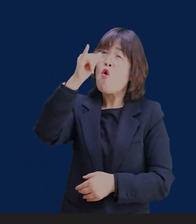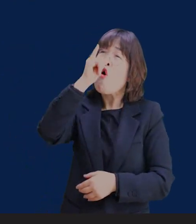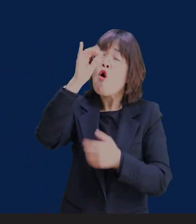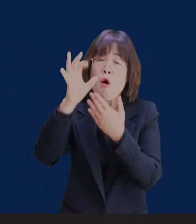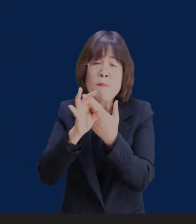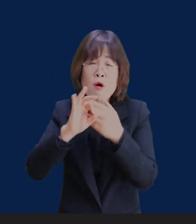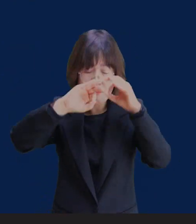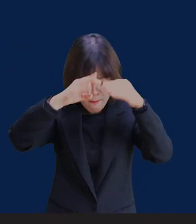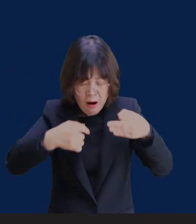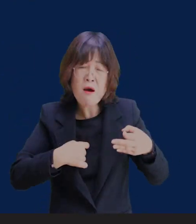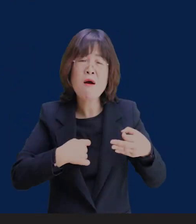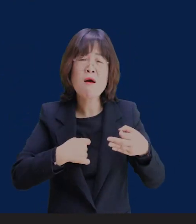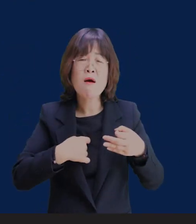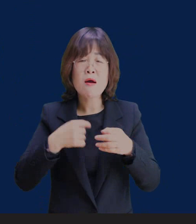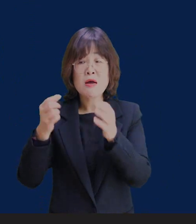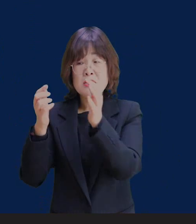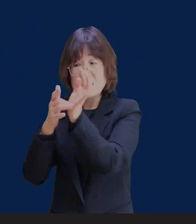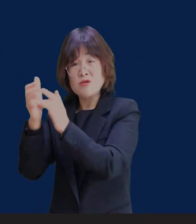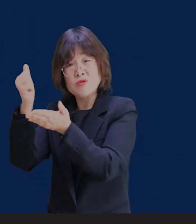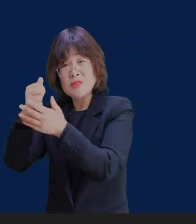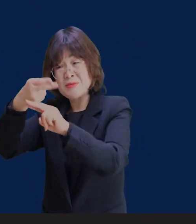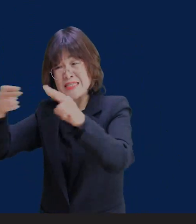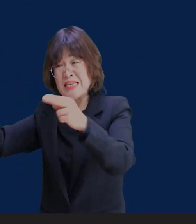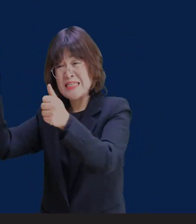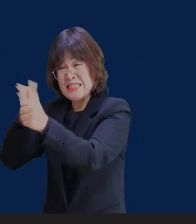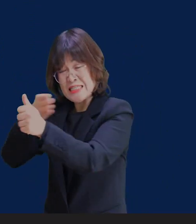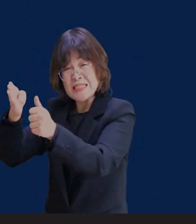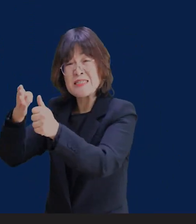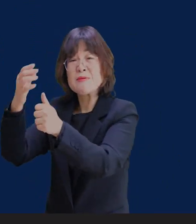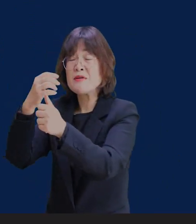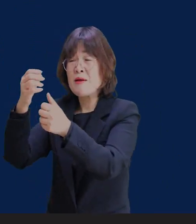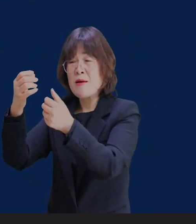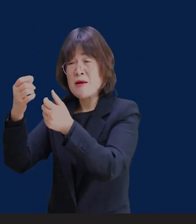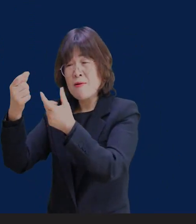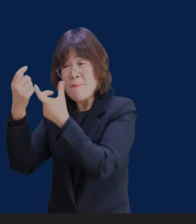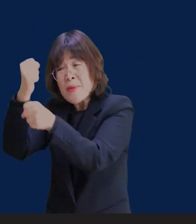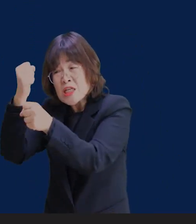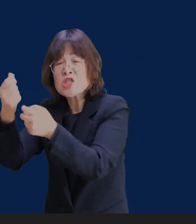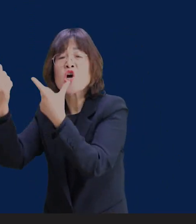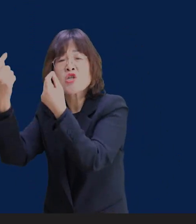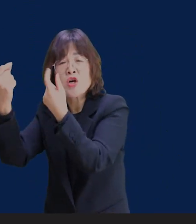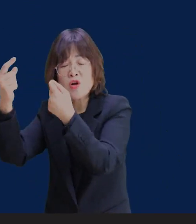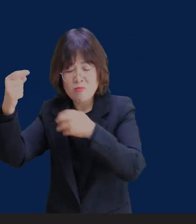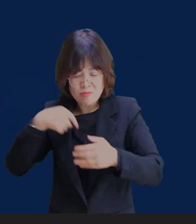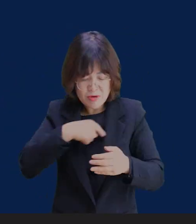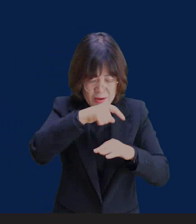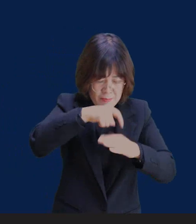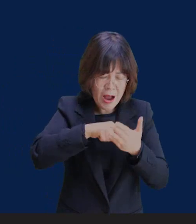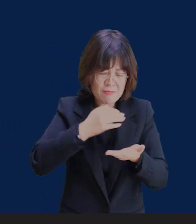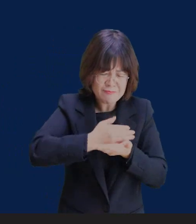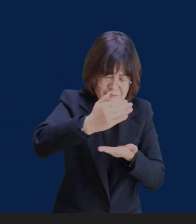안에 자리하고 있다면 여러분 채찍을 만드시고 여러분의 마음속에 있는 그 모든 것을 몰아내실